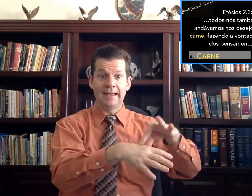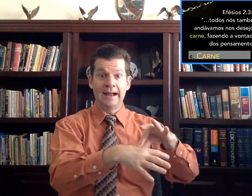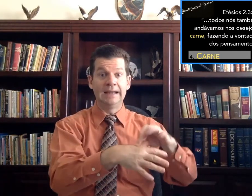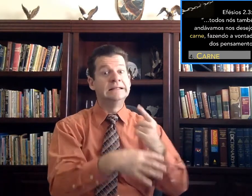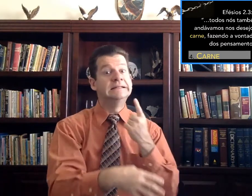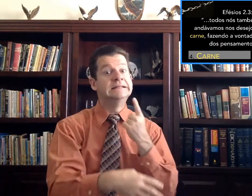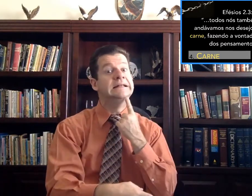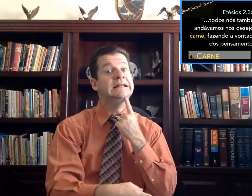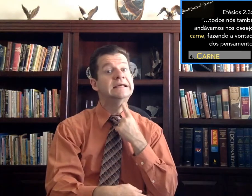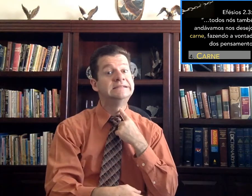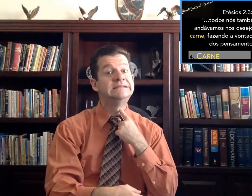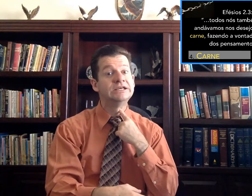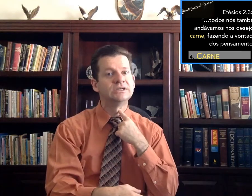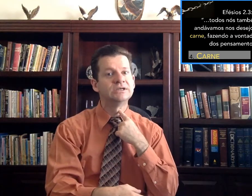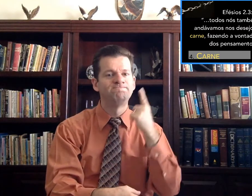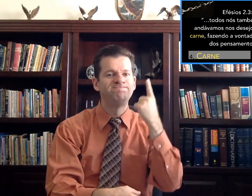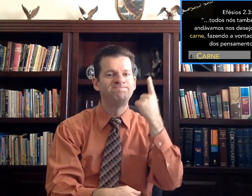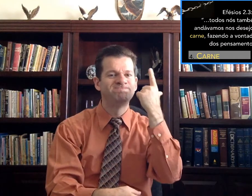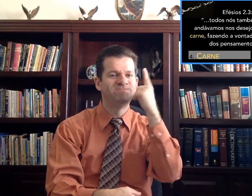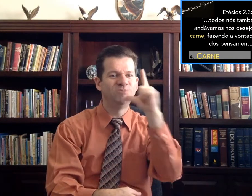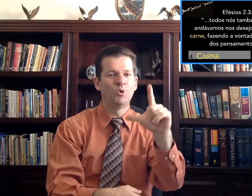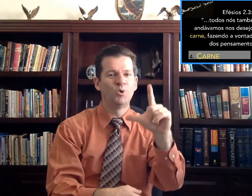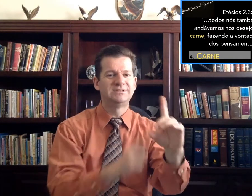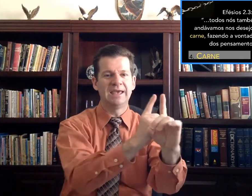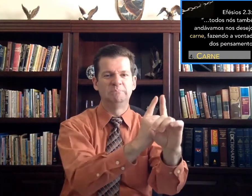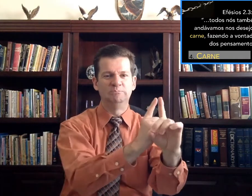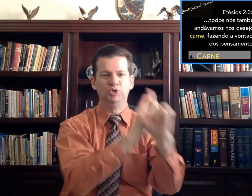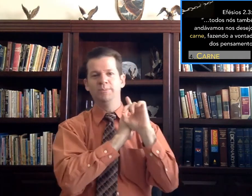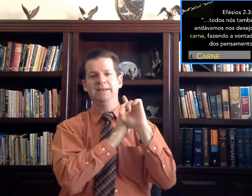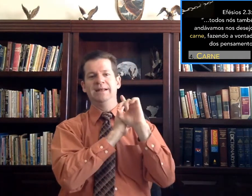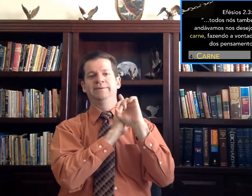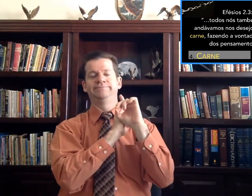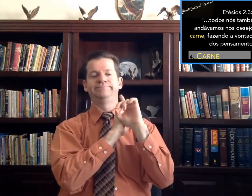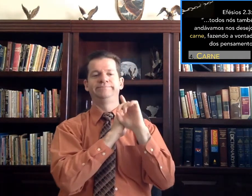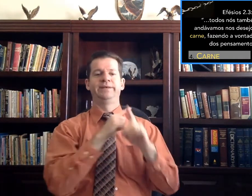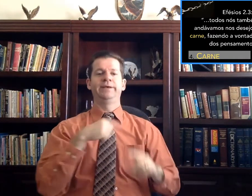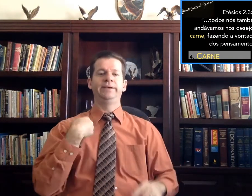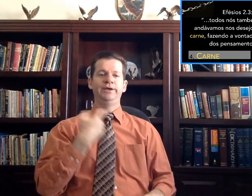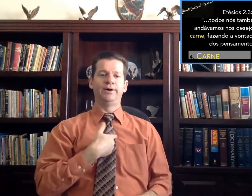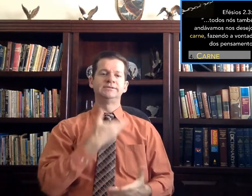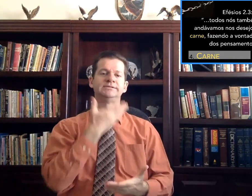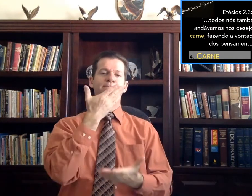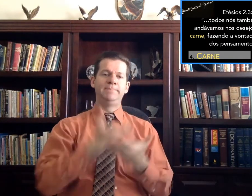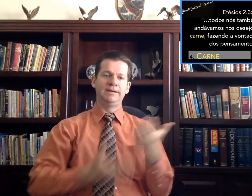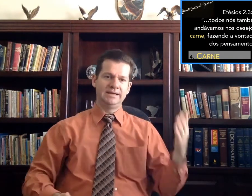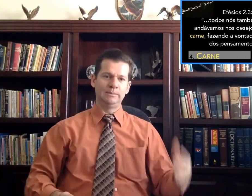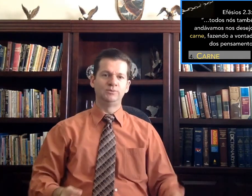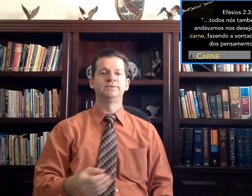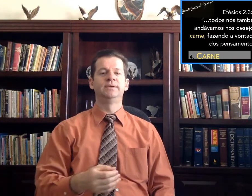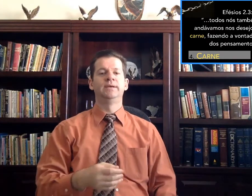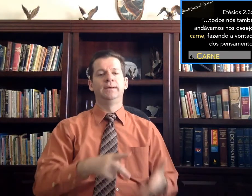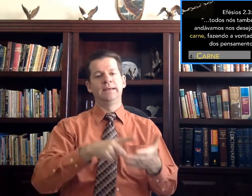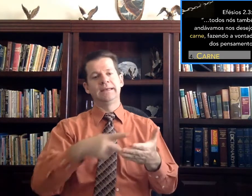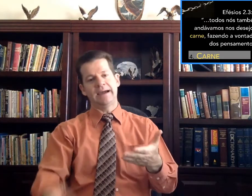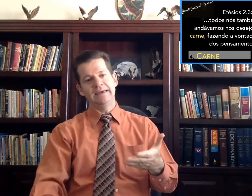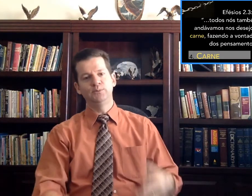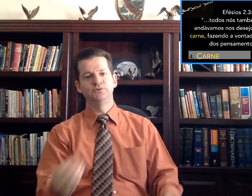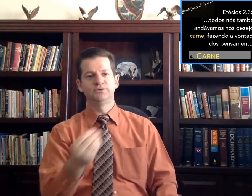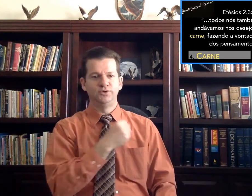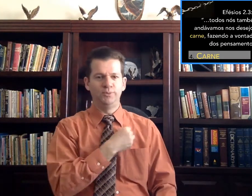carne deseja e consegue dominar. E nós perdemos, caímos no